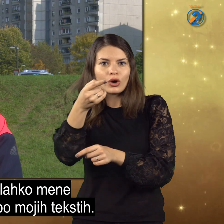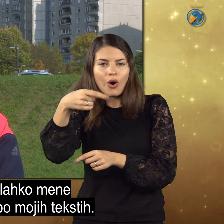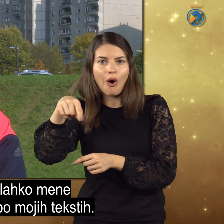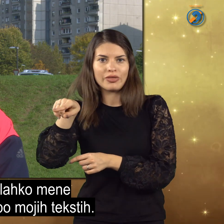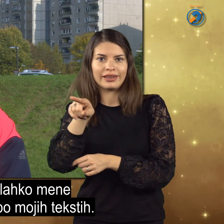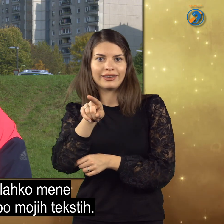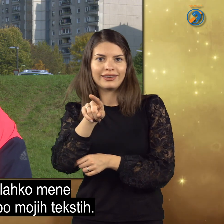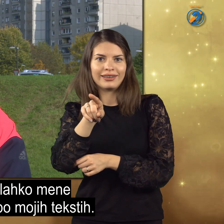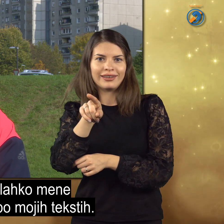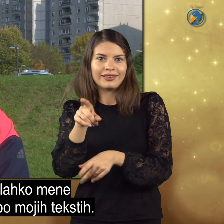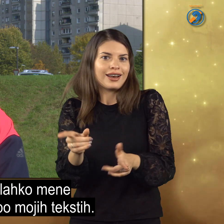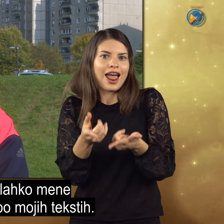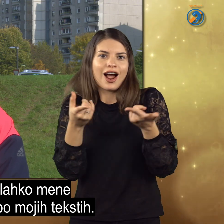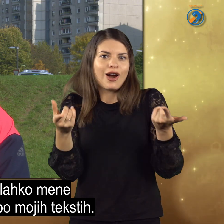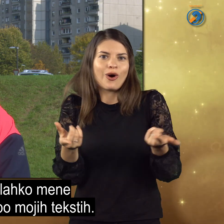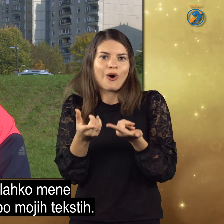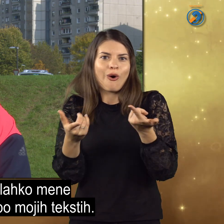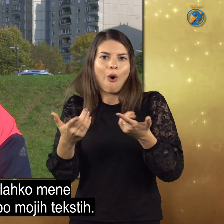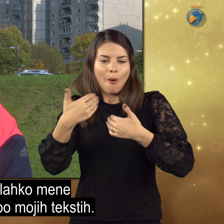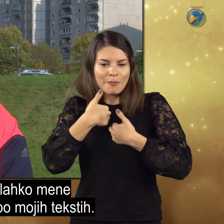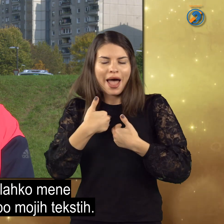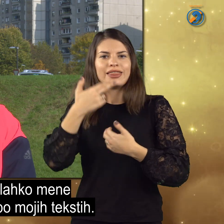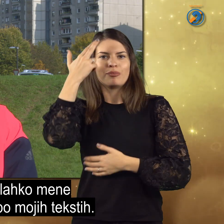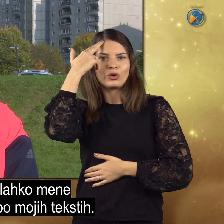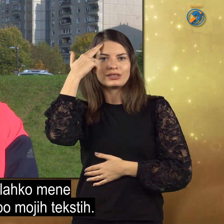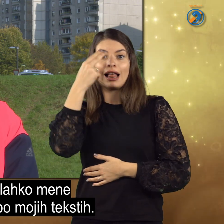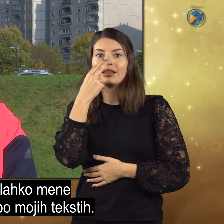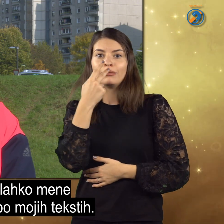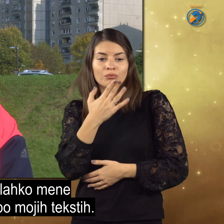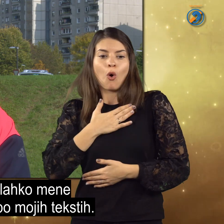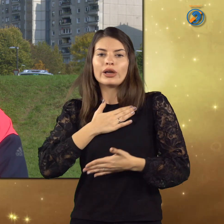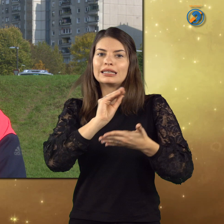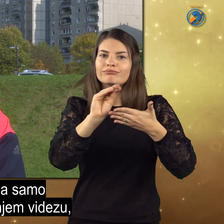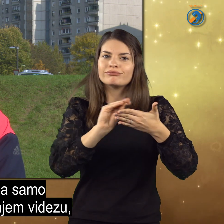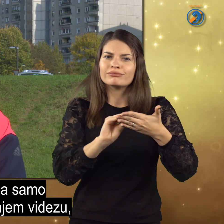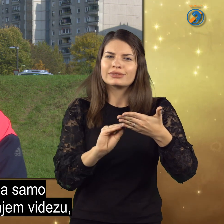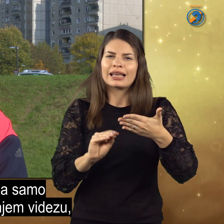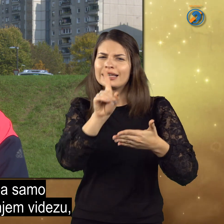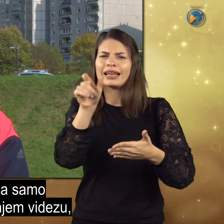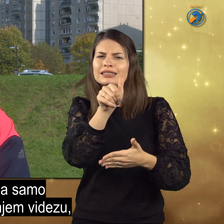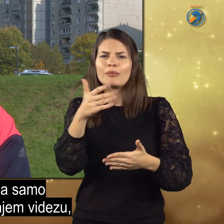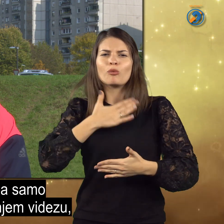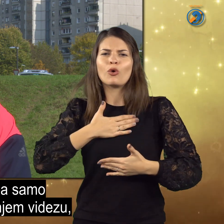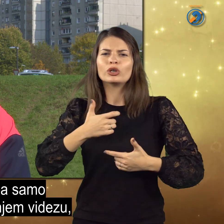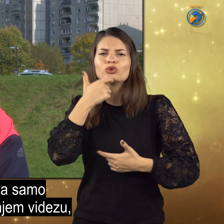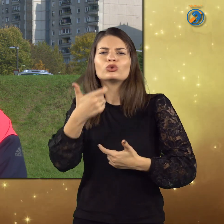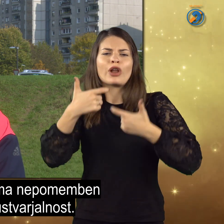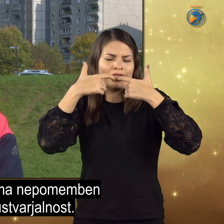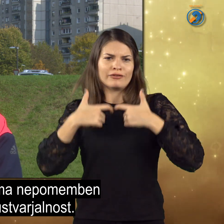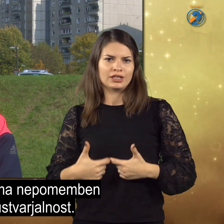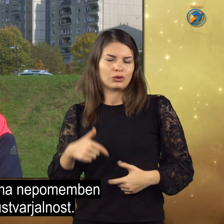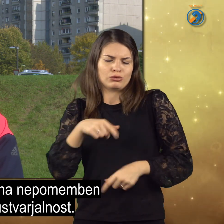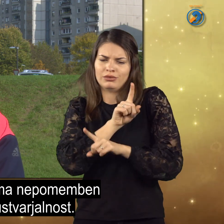lahko tudi na nek način mene poznali po mojih tekstih in ne samo po mojem zunanjem videzu, ki